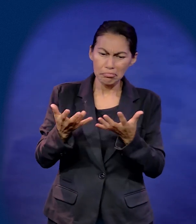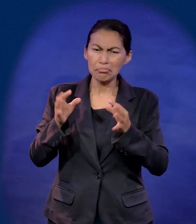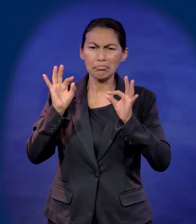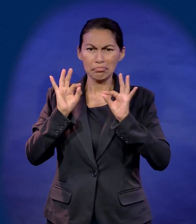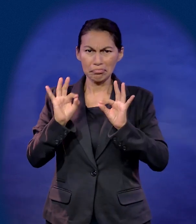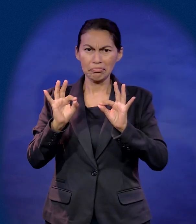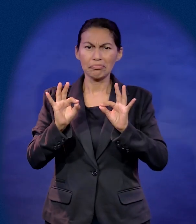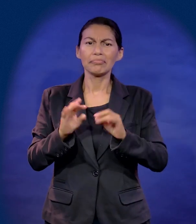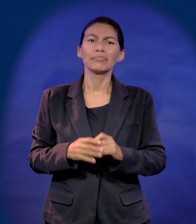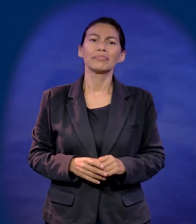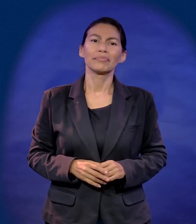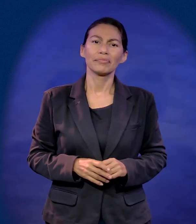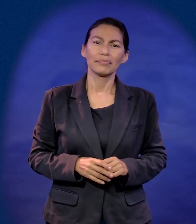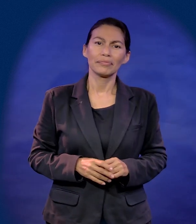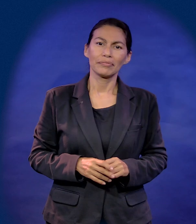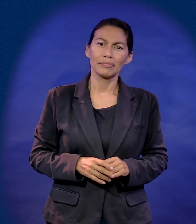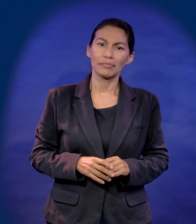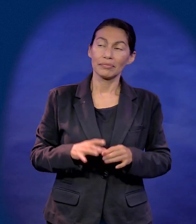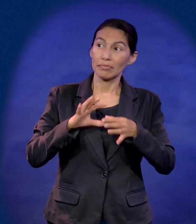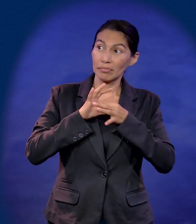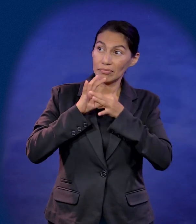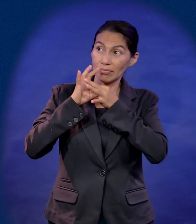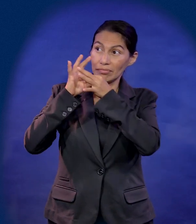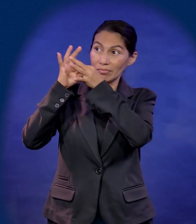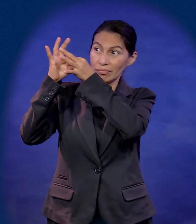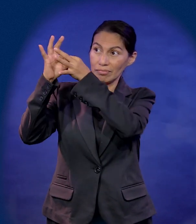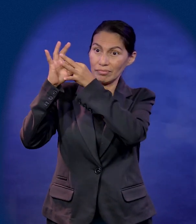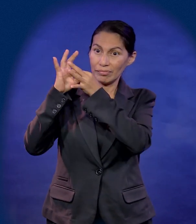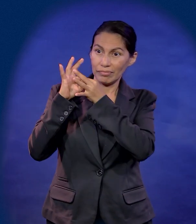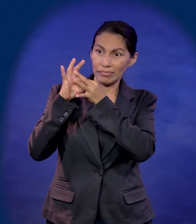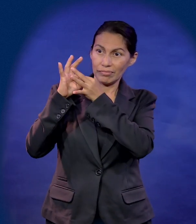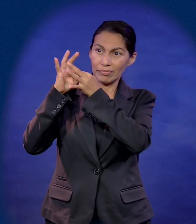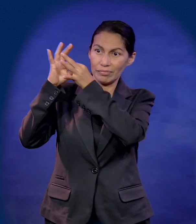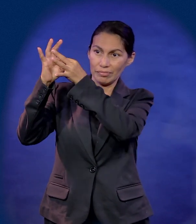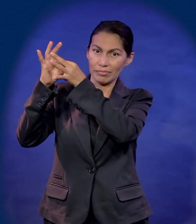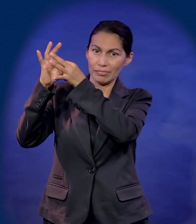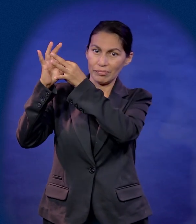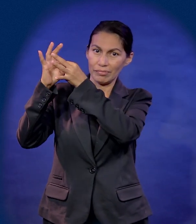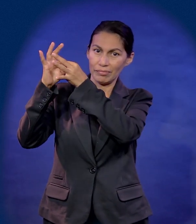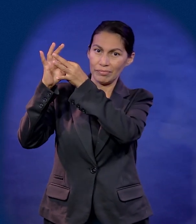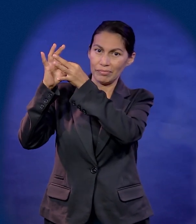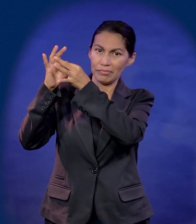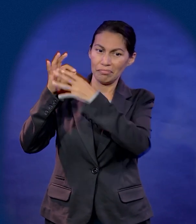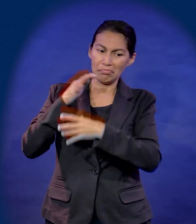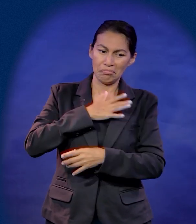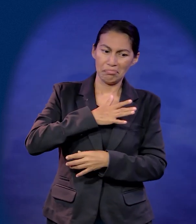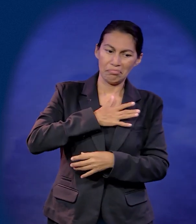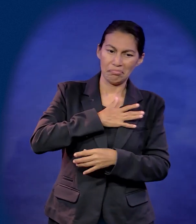en todos sus planes y estará perfecta, en perfecta armonía con el Espíritu de Dios, la pasión será